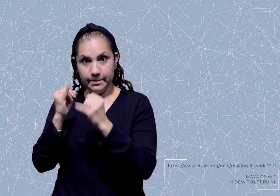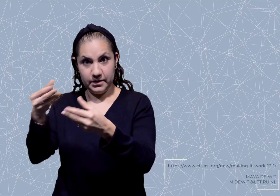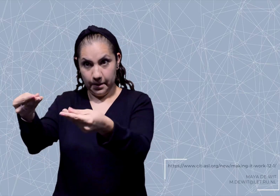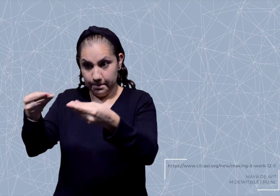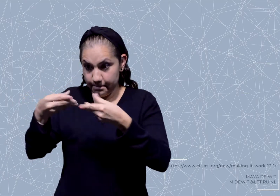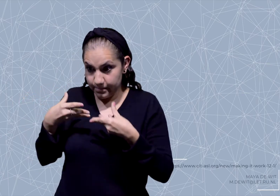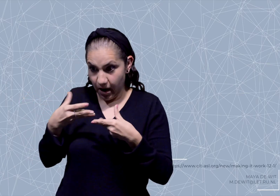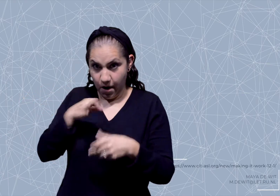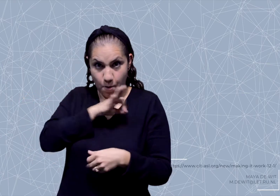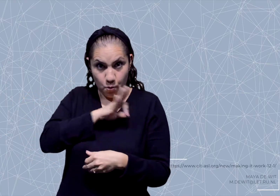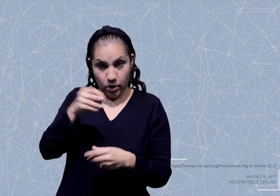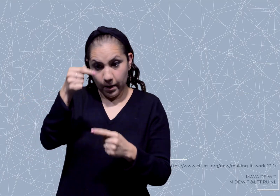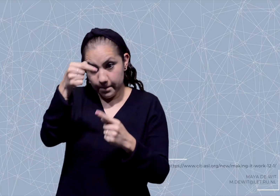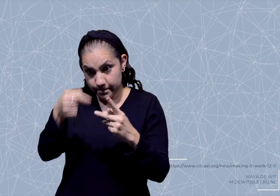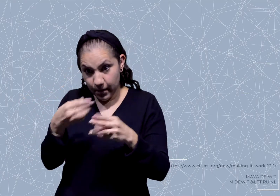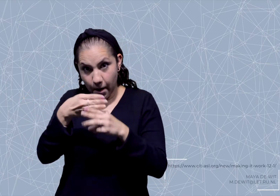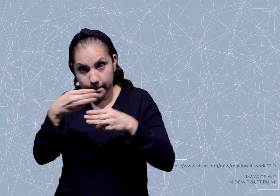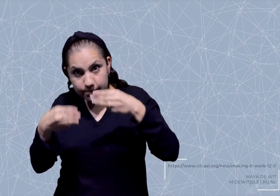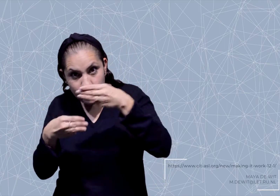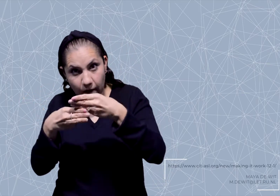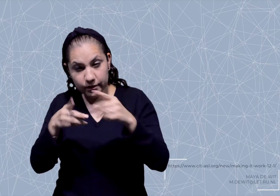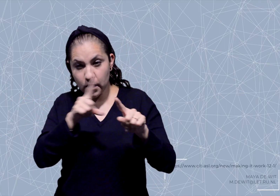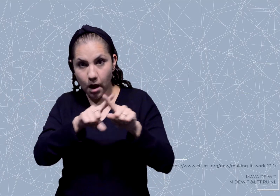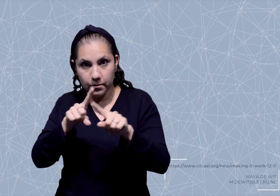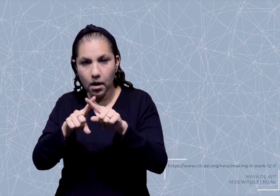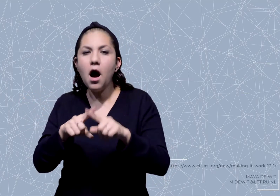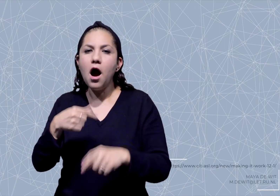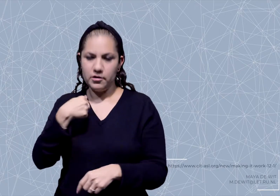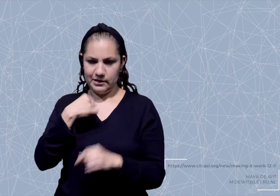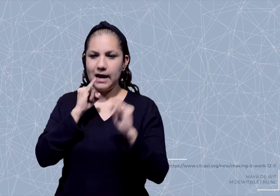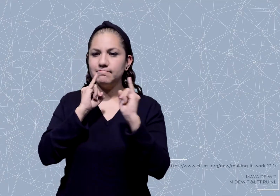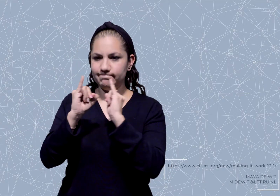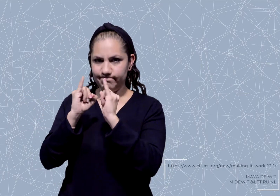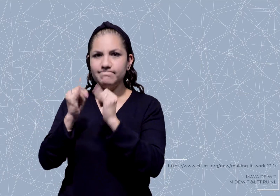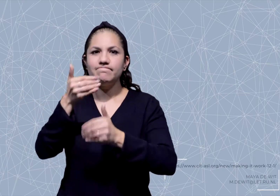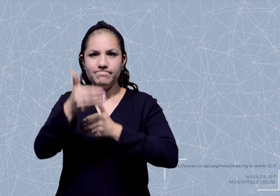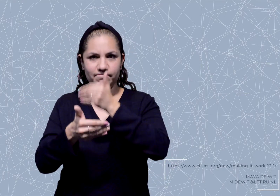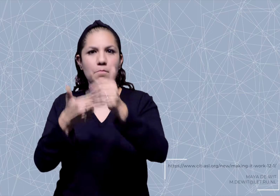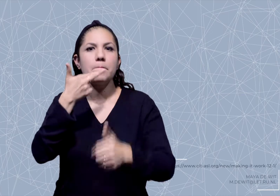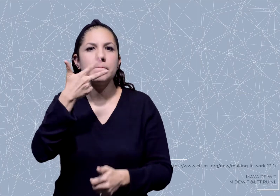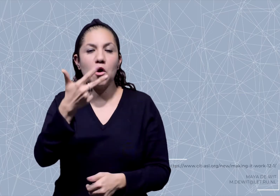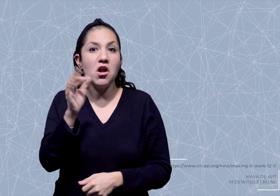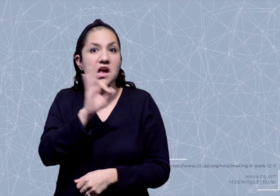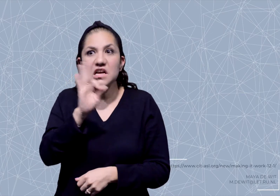de interpretación sin afectar el acceso a la información de las personas sordas.